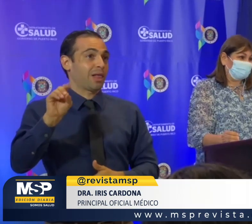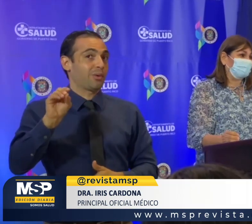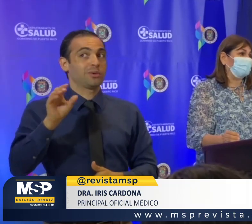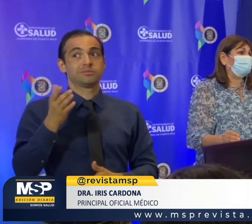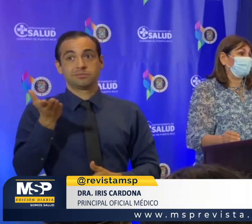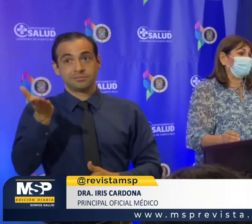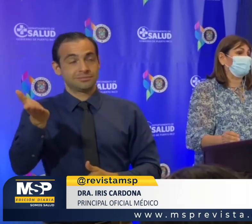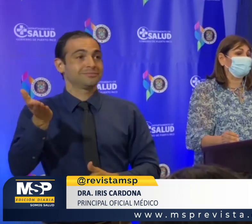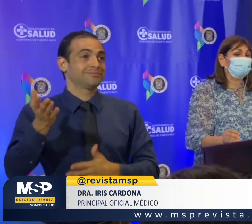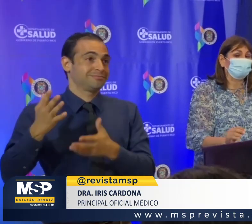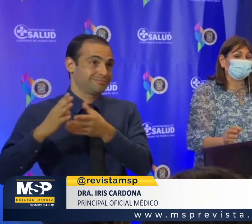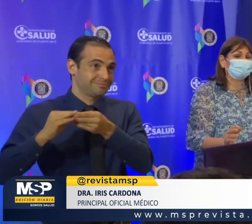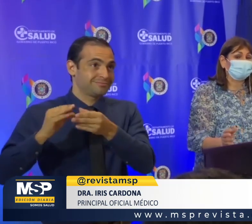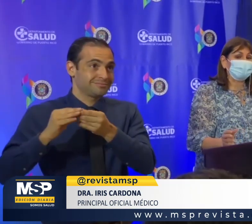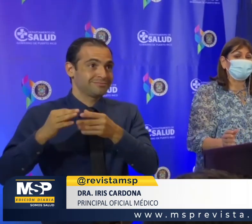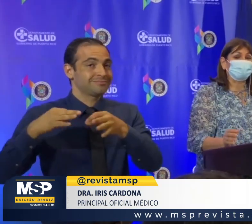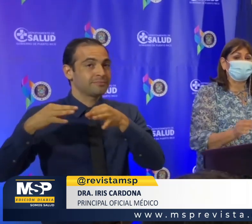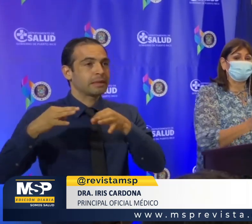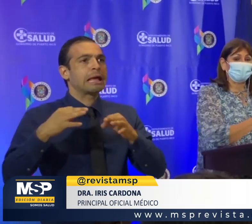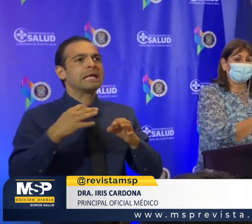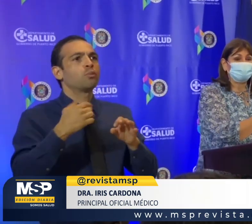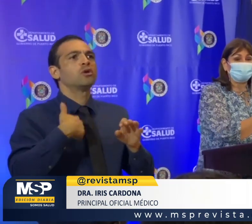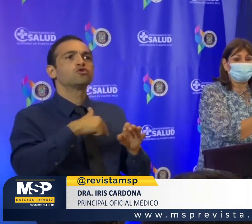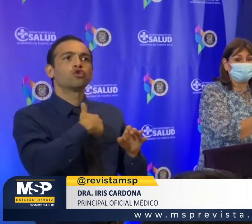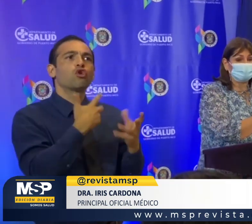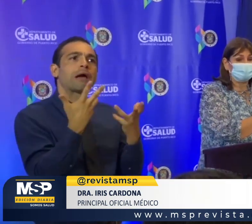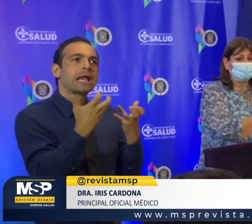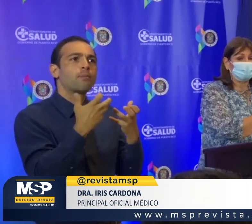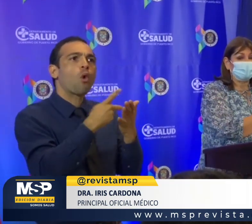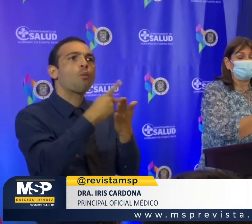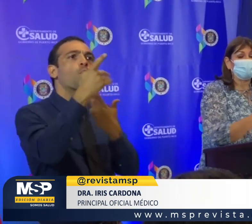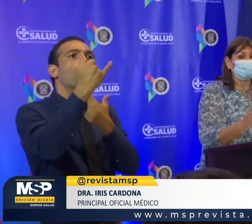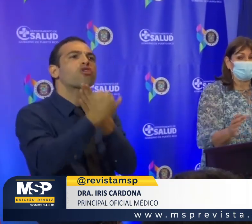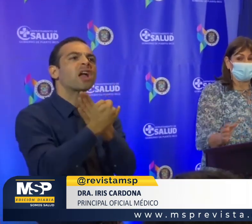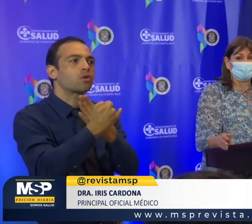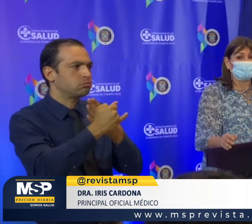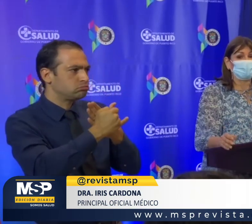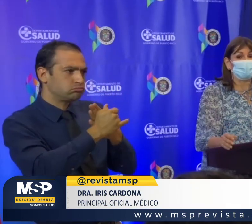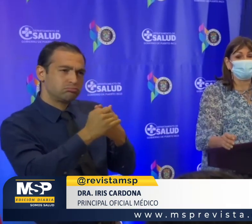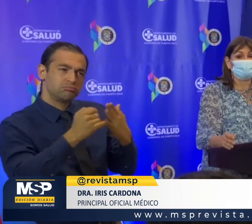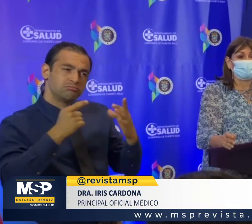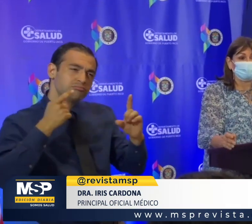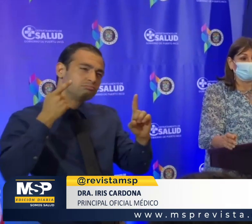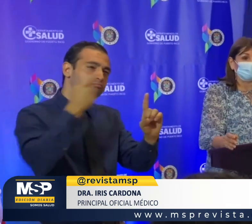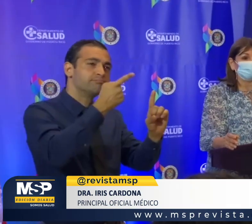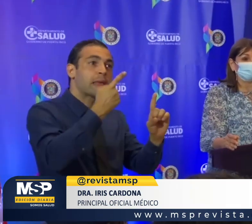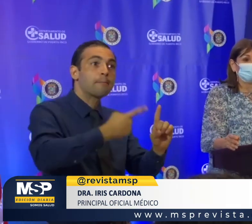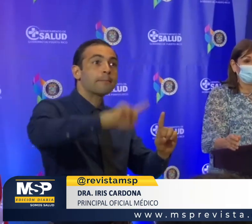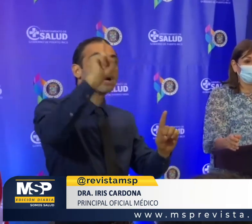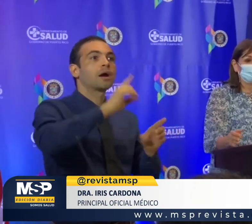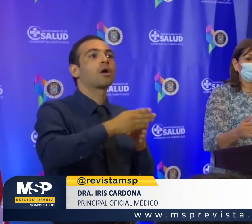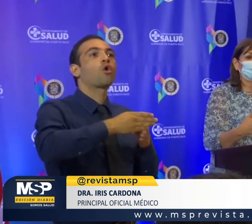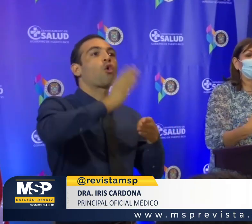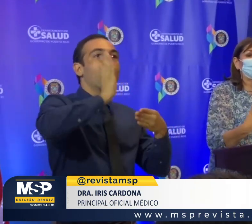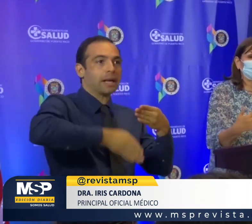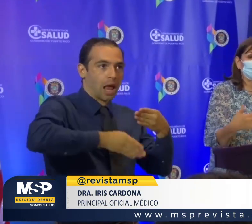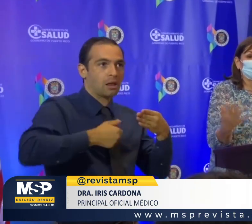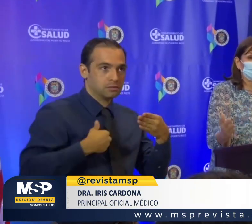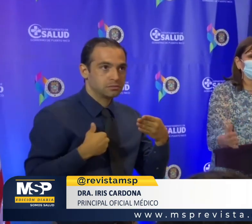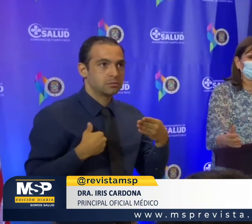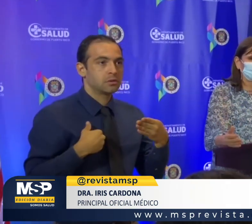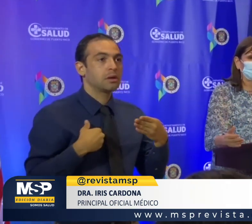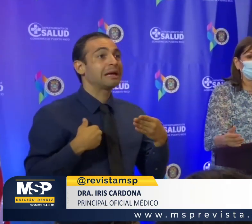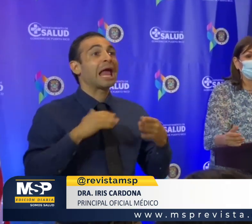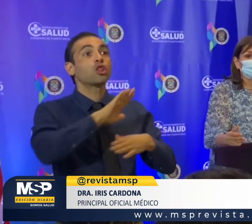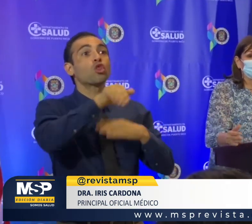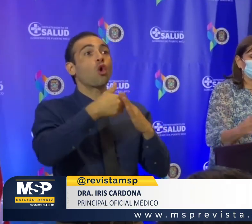esa es una de las prioridades, completar este proyecto, que nuestra misión es que todo Puerto Rico se vacune y nos dé la herramienta